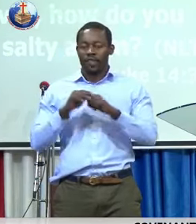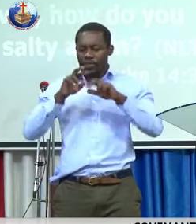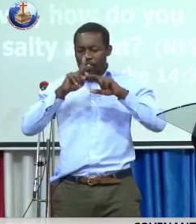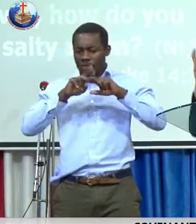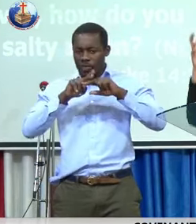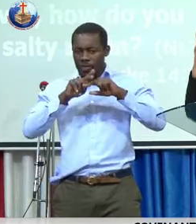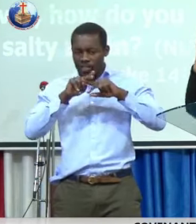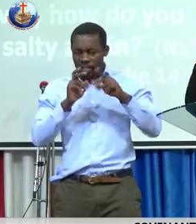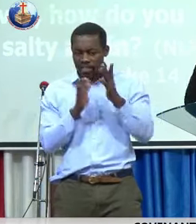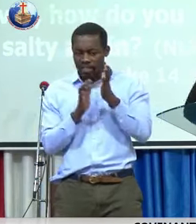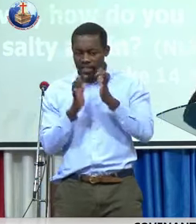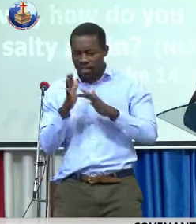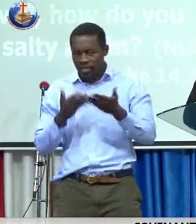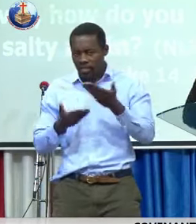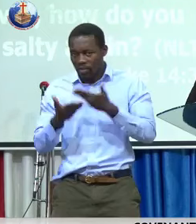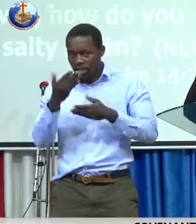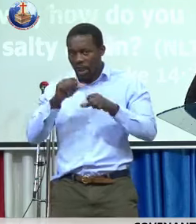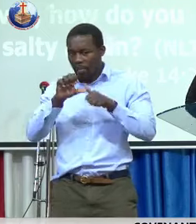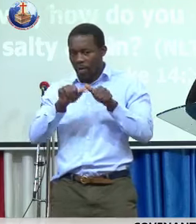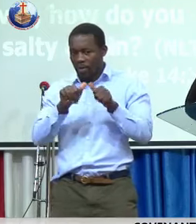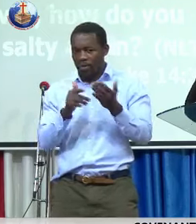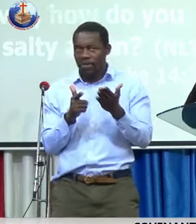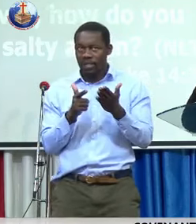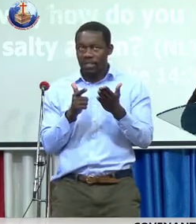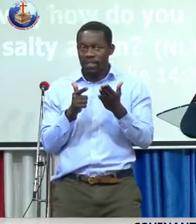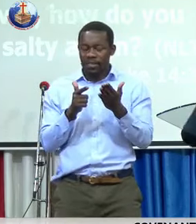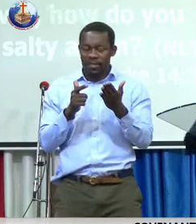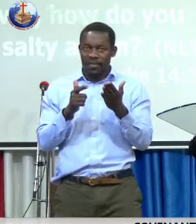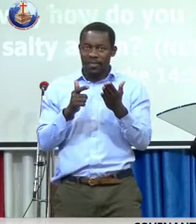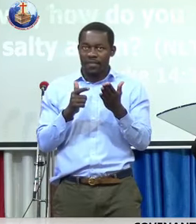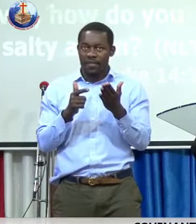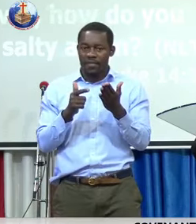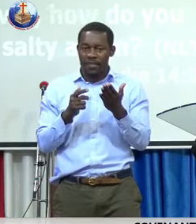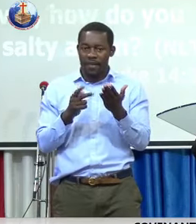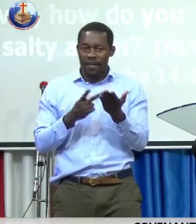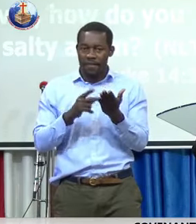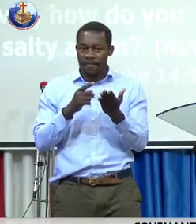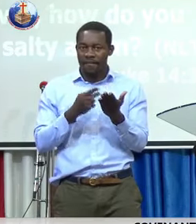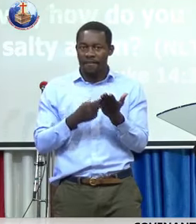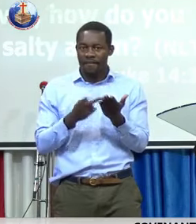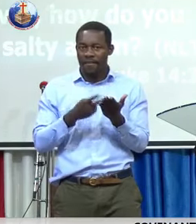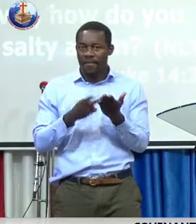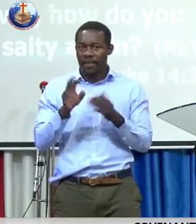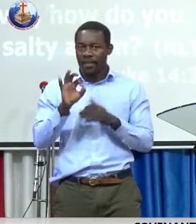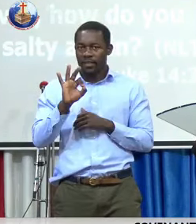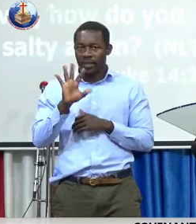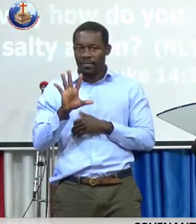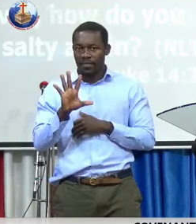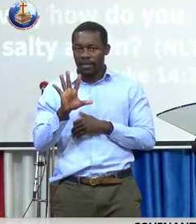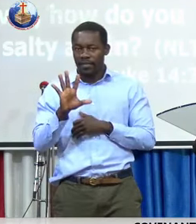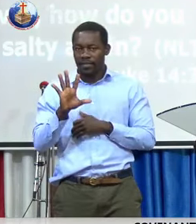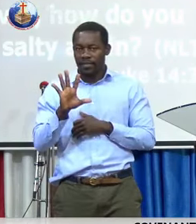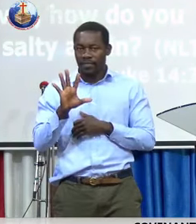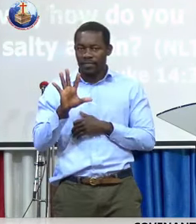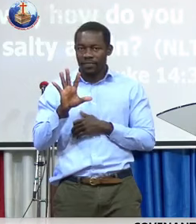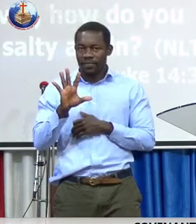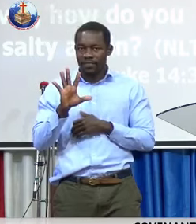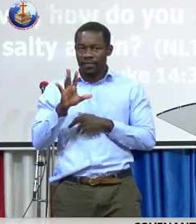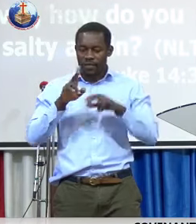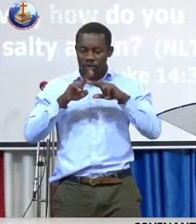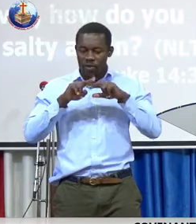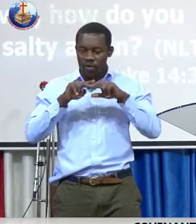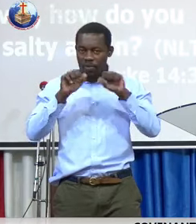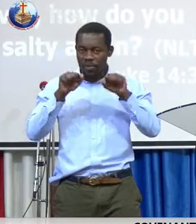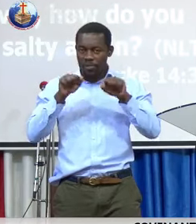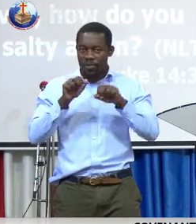was referring to in verse 35, chumvi ambayo alikuwa anaongelea katika mstari wa 35, is the salt that can be used